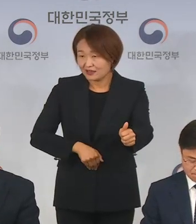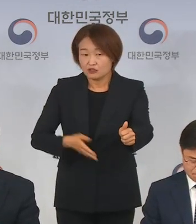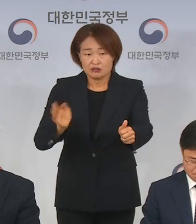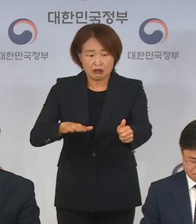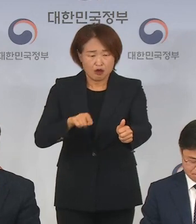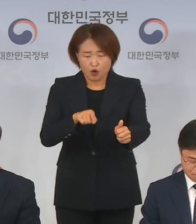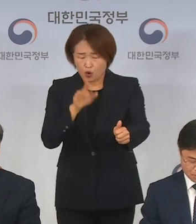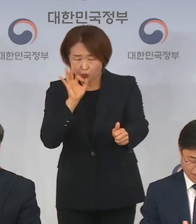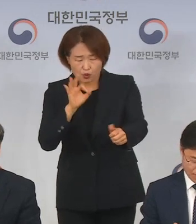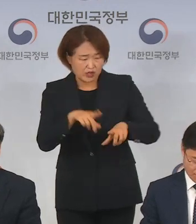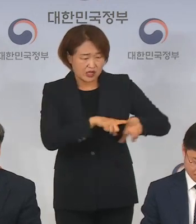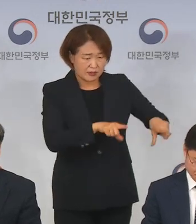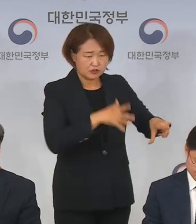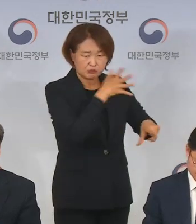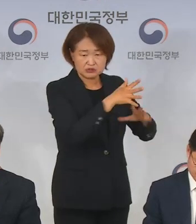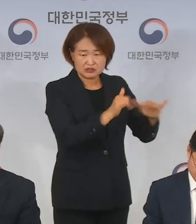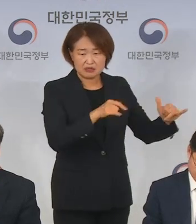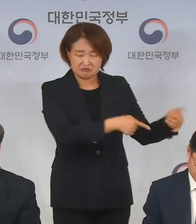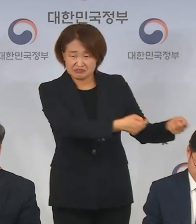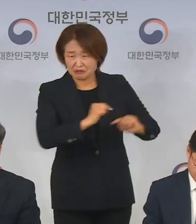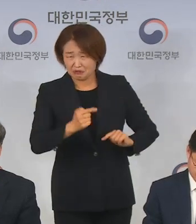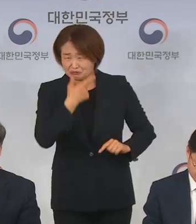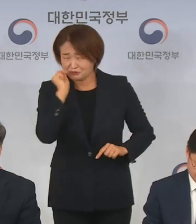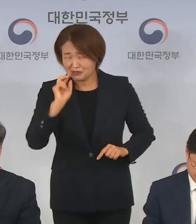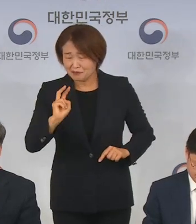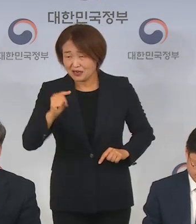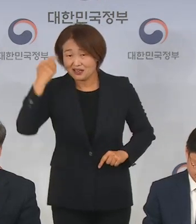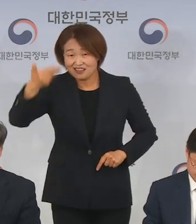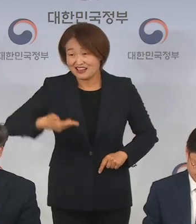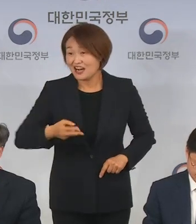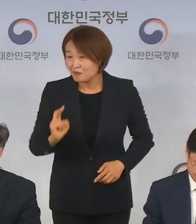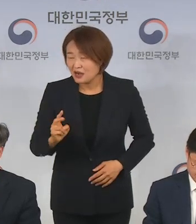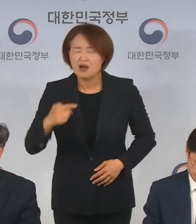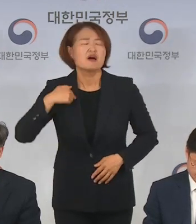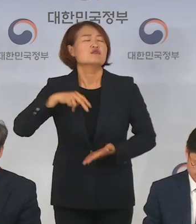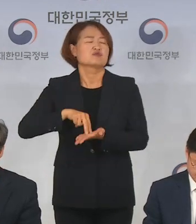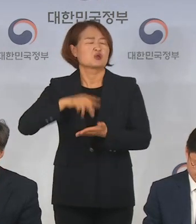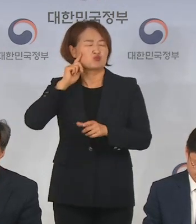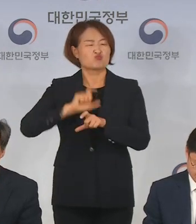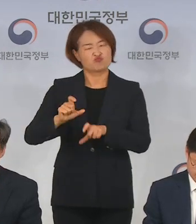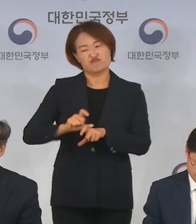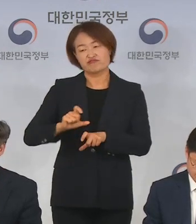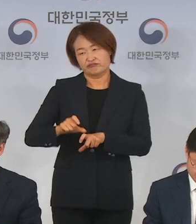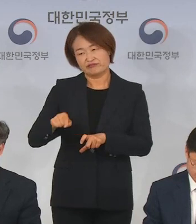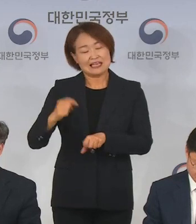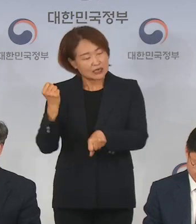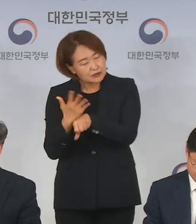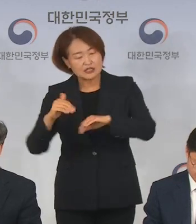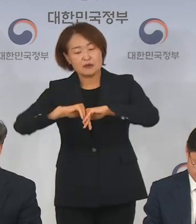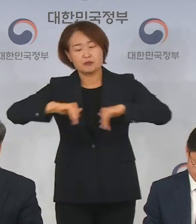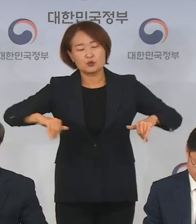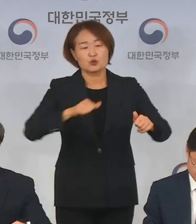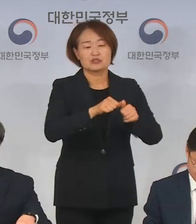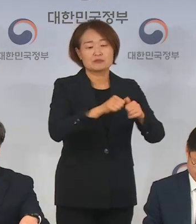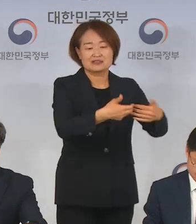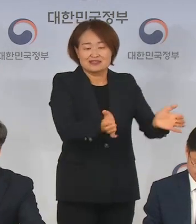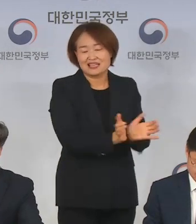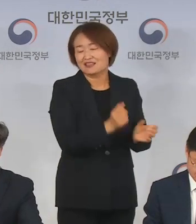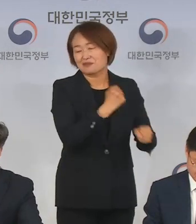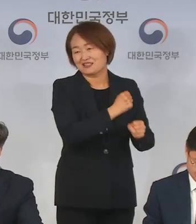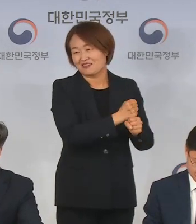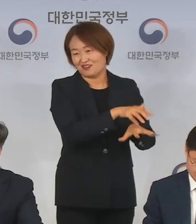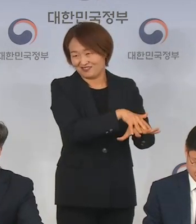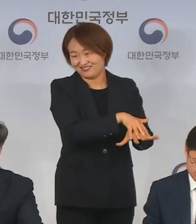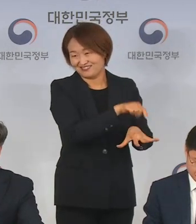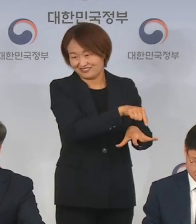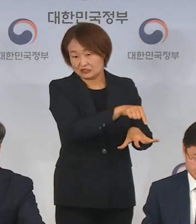민간 전문가분들이 너무 좀 참여가 약한 거 아니냐 이런 지적이 있을 수 있어서 저희도 고민해서 자문단을 구성을 해서 실제